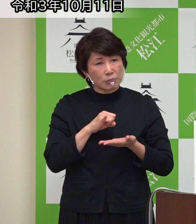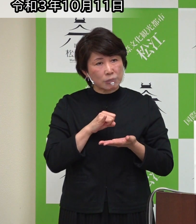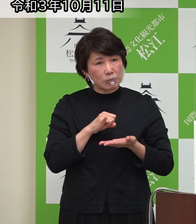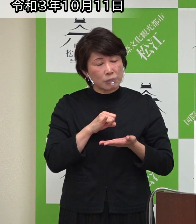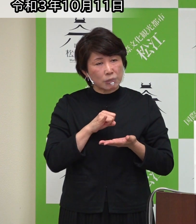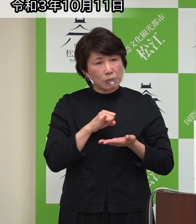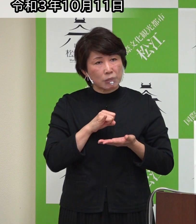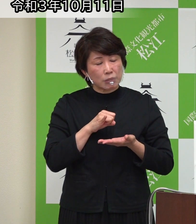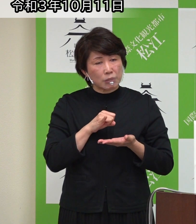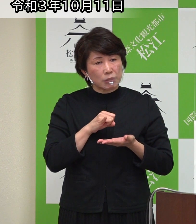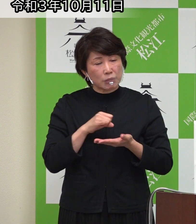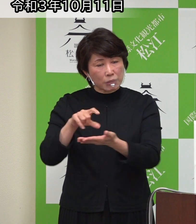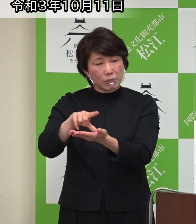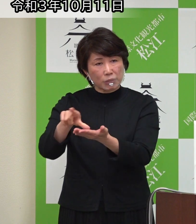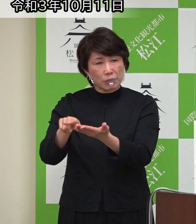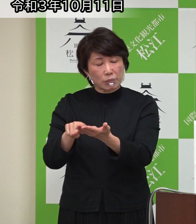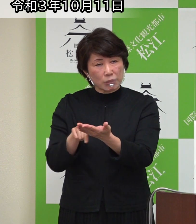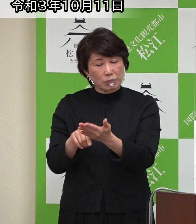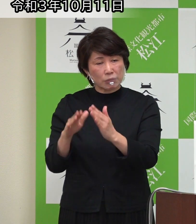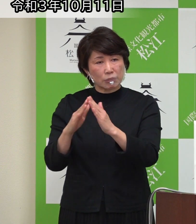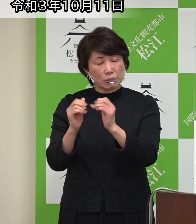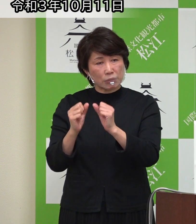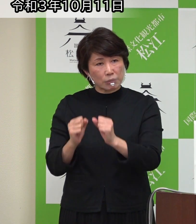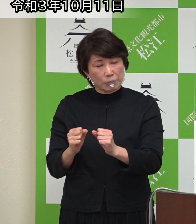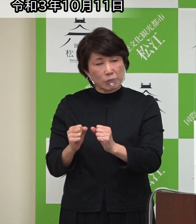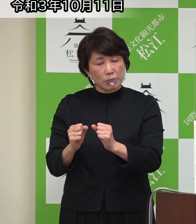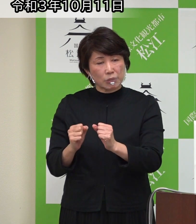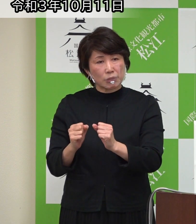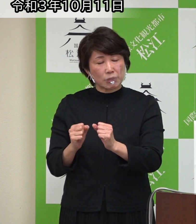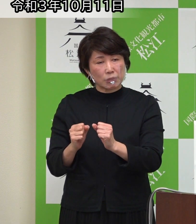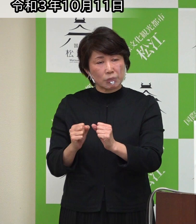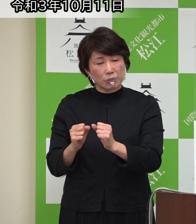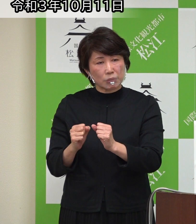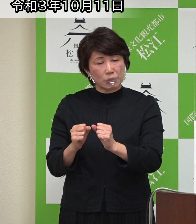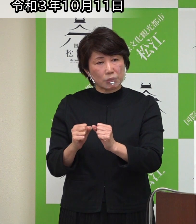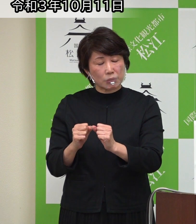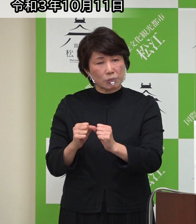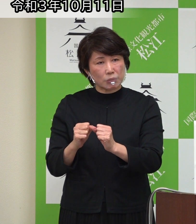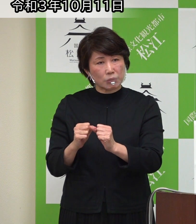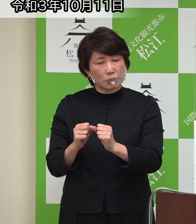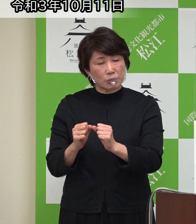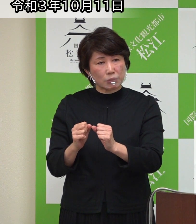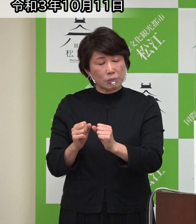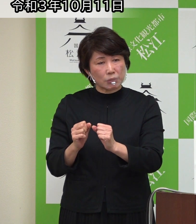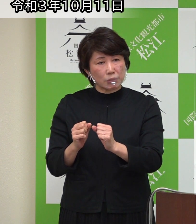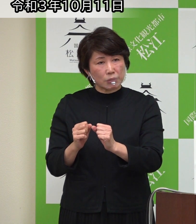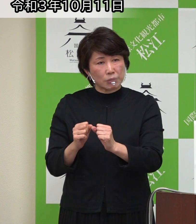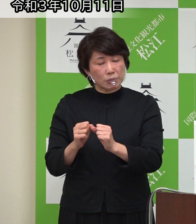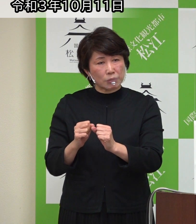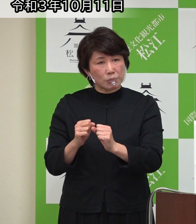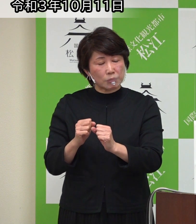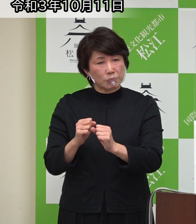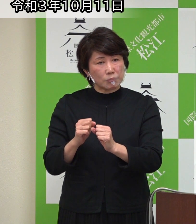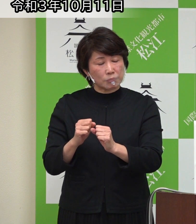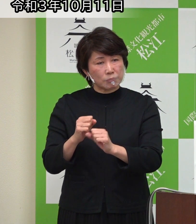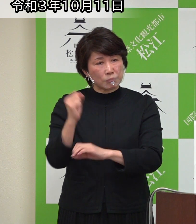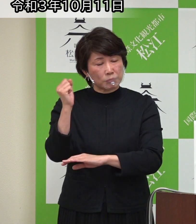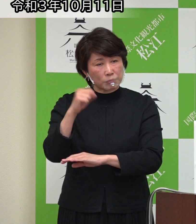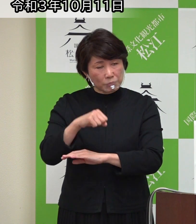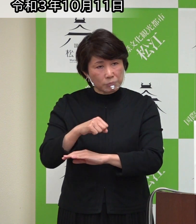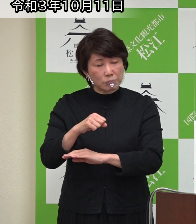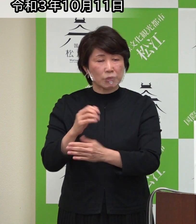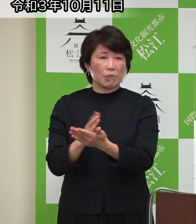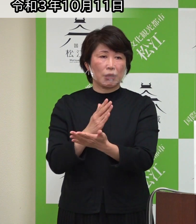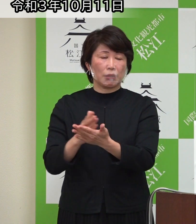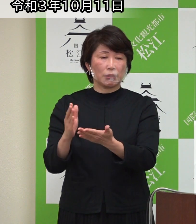その地元同意の判断を可否を判断する際の、まあ、一つのまあ過程といいますか、はい、そういったふうな